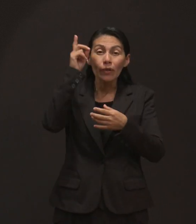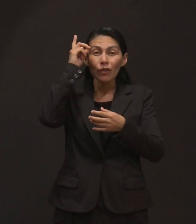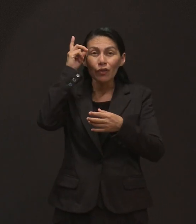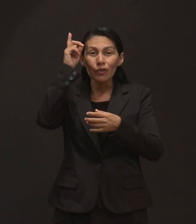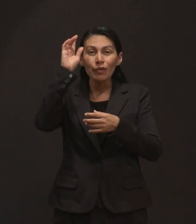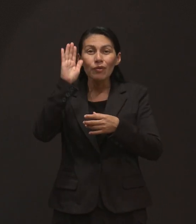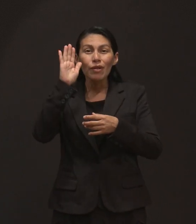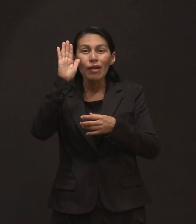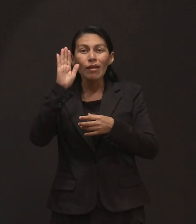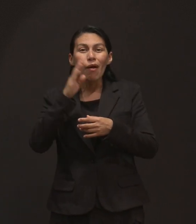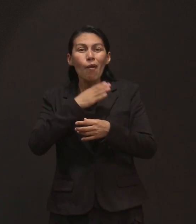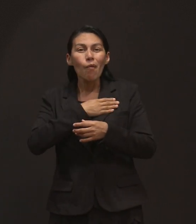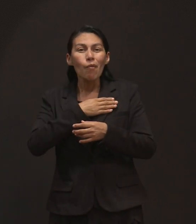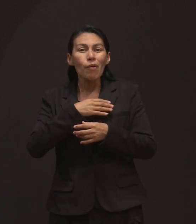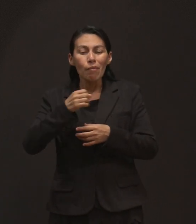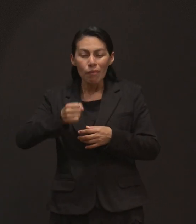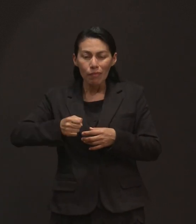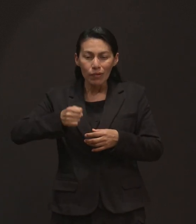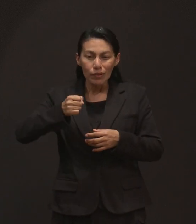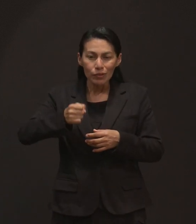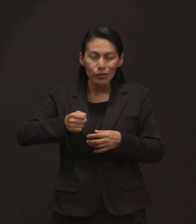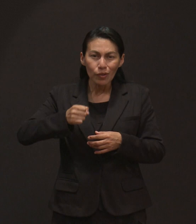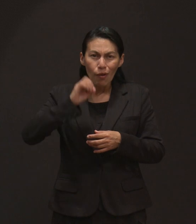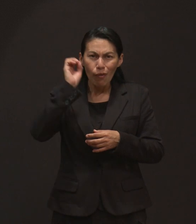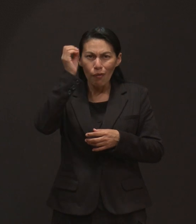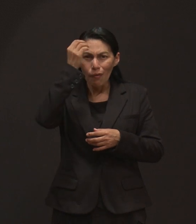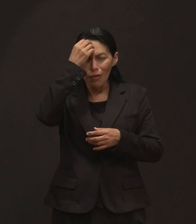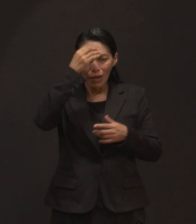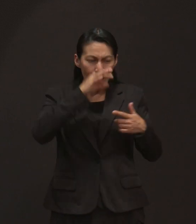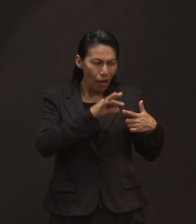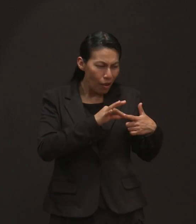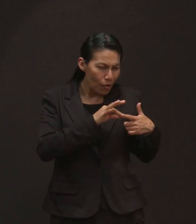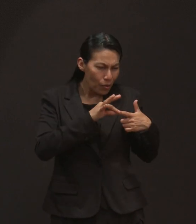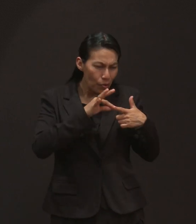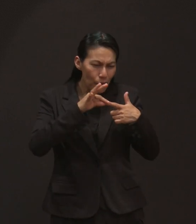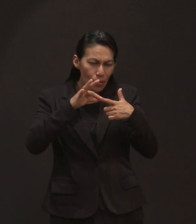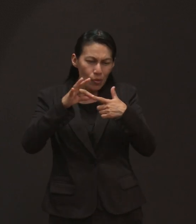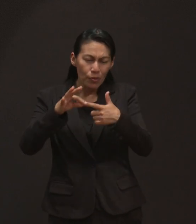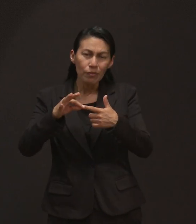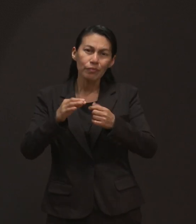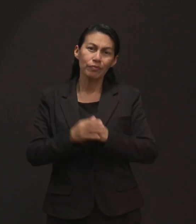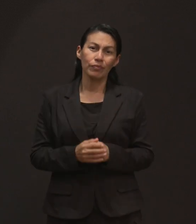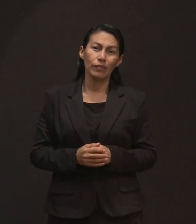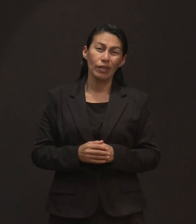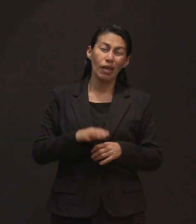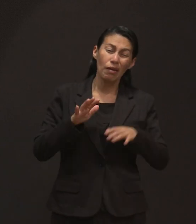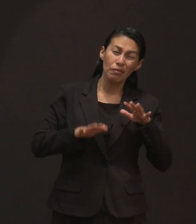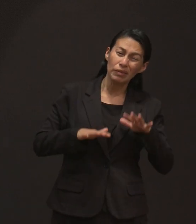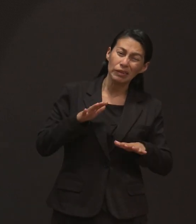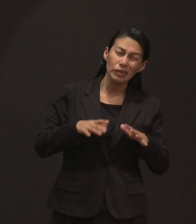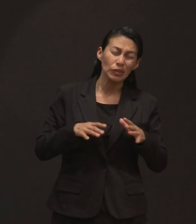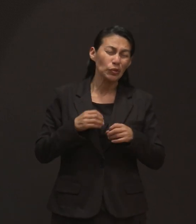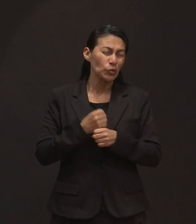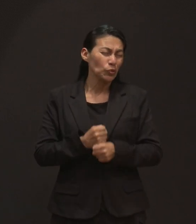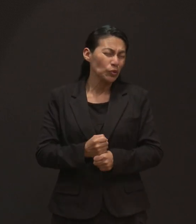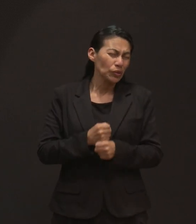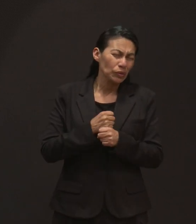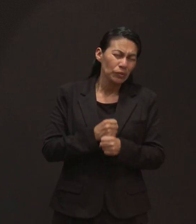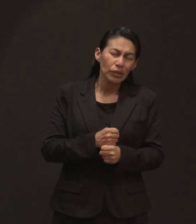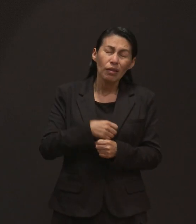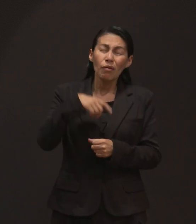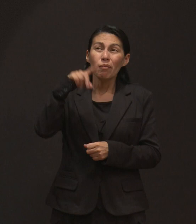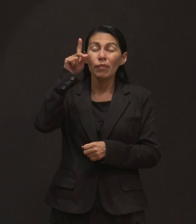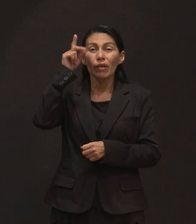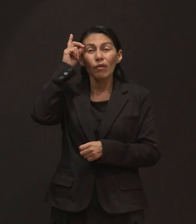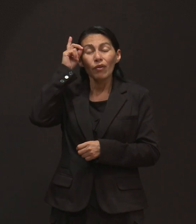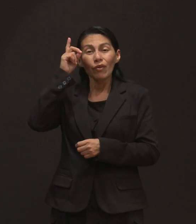dirige. En medio de la adversidad, Dios se presenta como nuestro consolador,